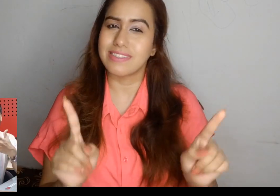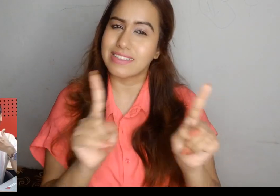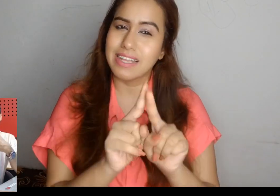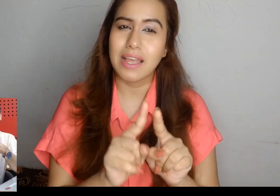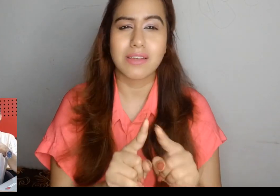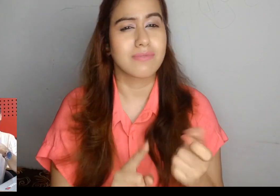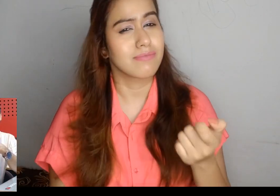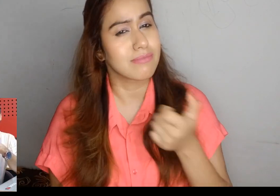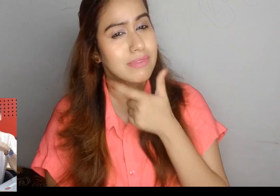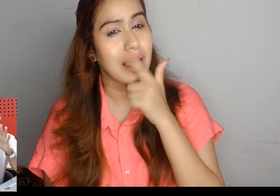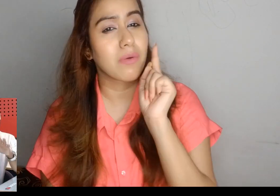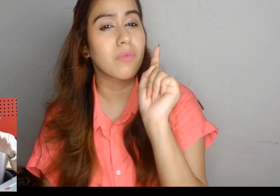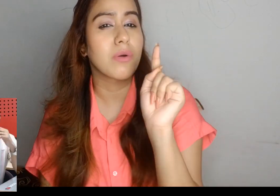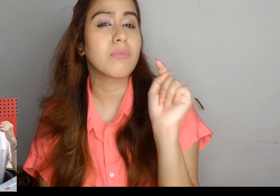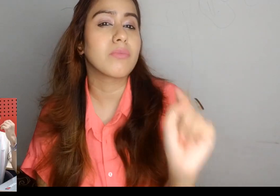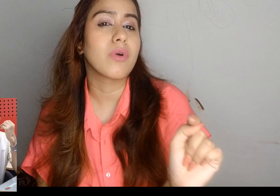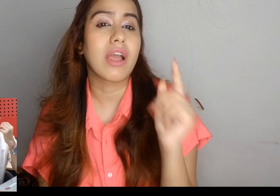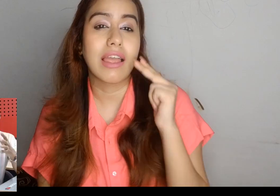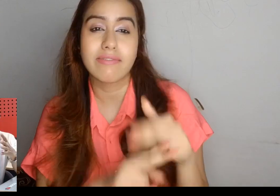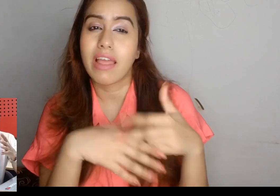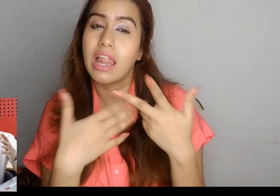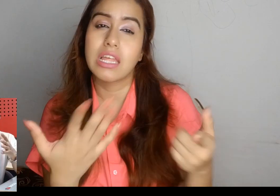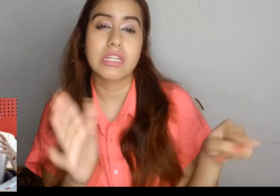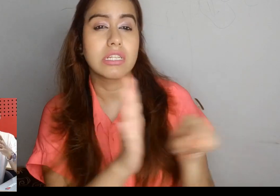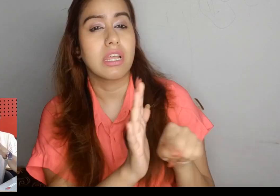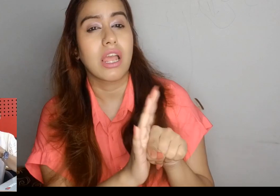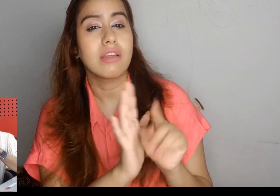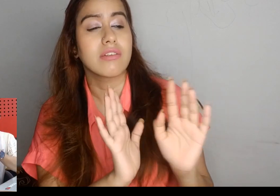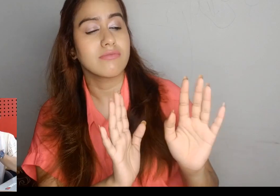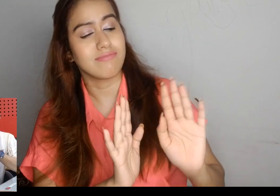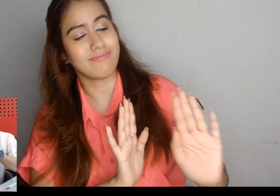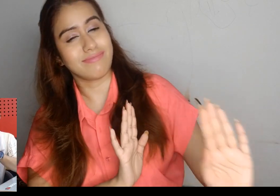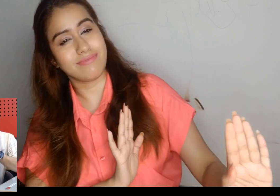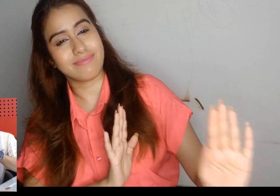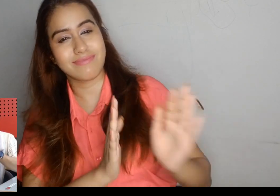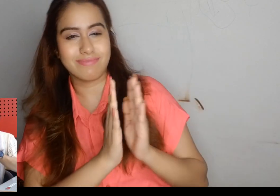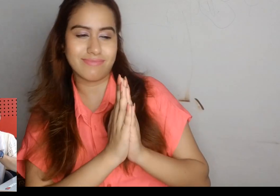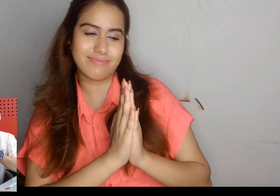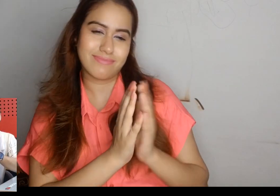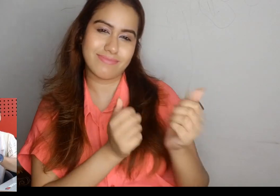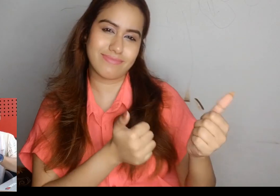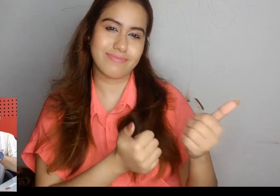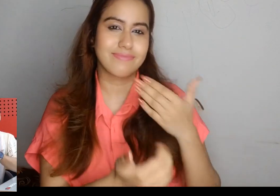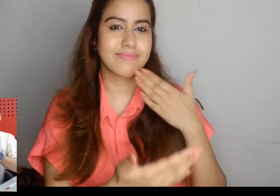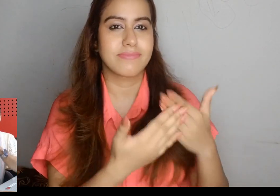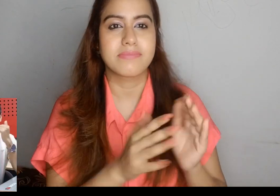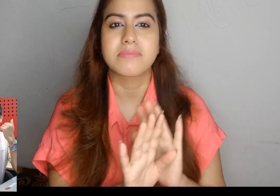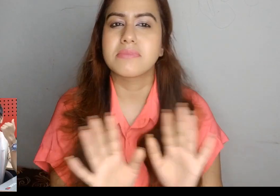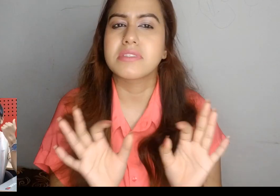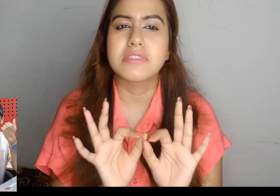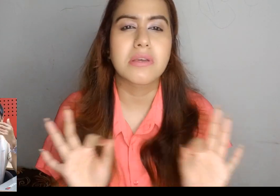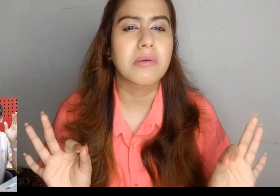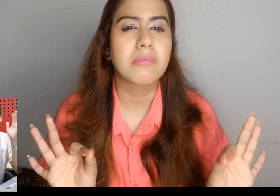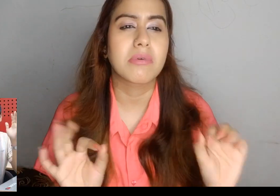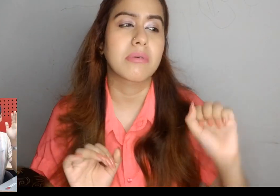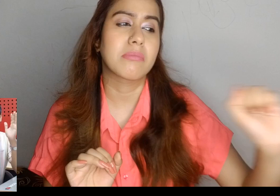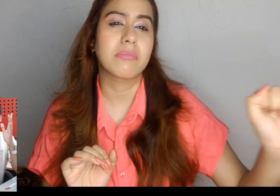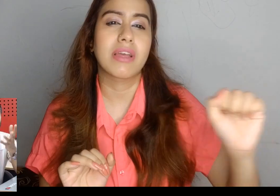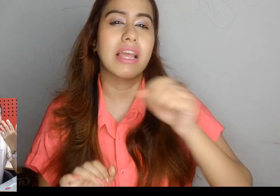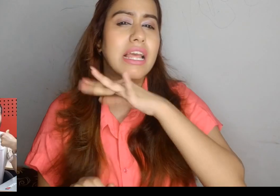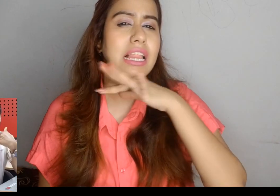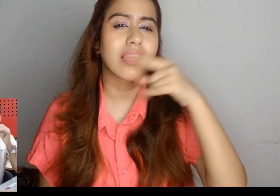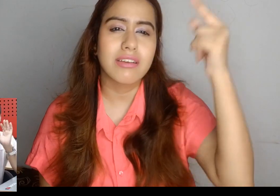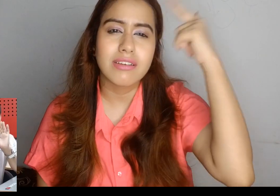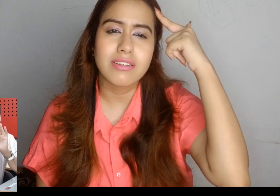के ड्राइवर साथियों पर गुस्सा निकालूंगा। इसलिए मैं एक काम करता हूं, उचित दूरी बनाता हूं, मुस्कुराता हूं, हाथ जोड़ता हूं, नमस्कार करके निकल